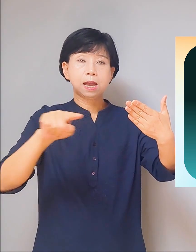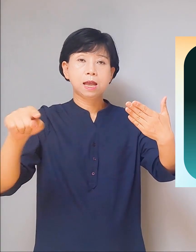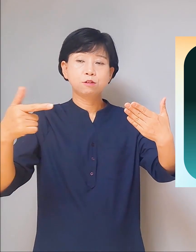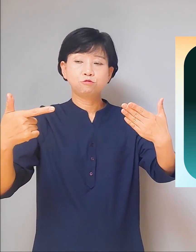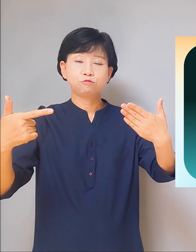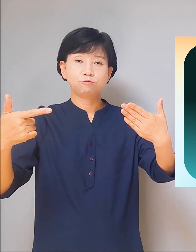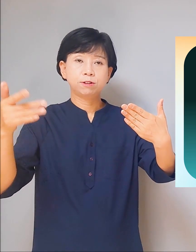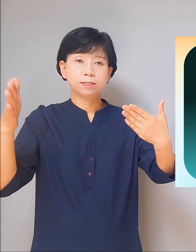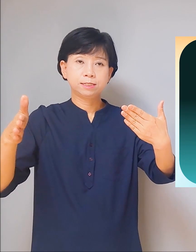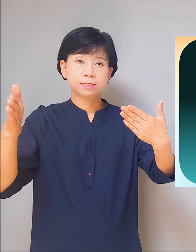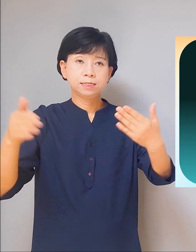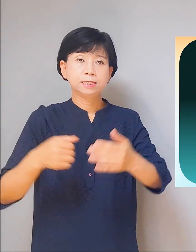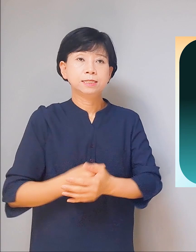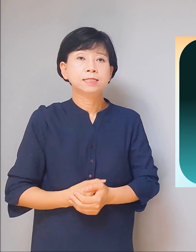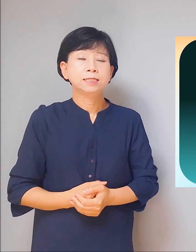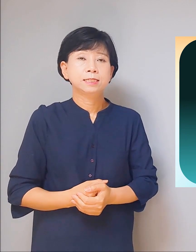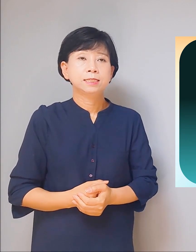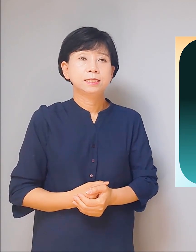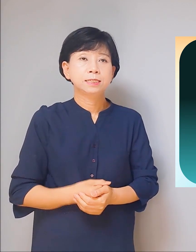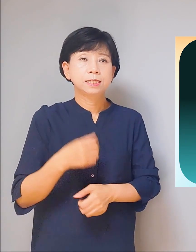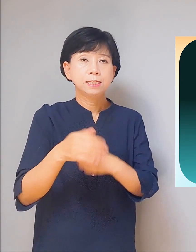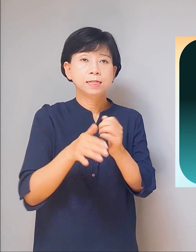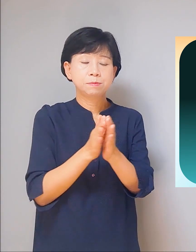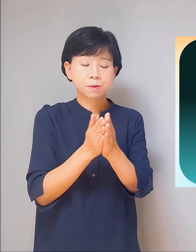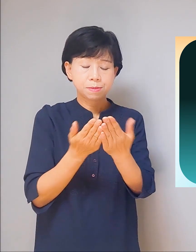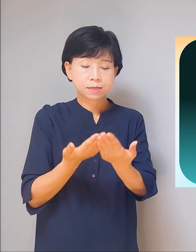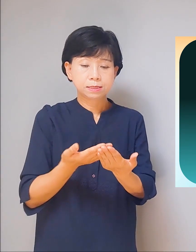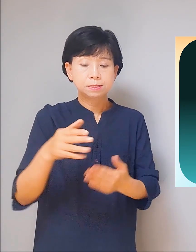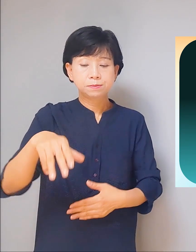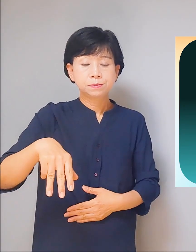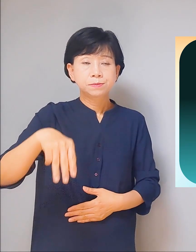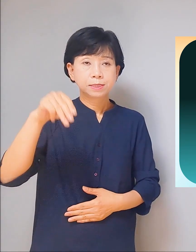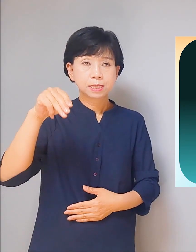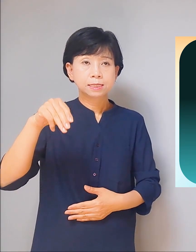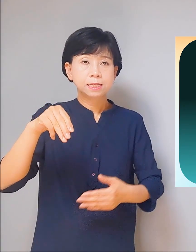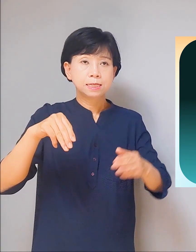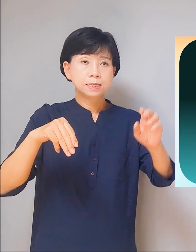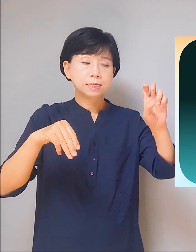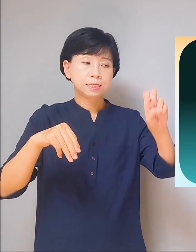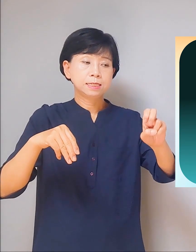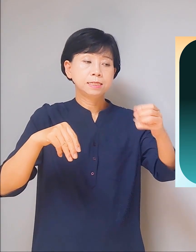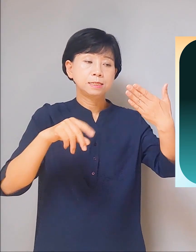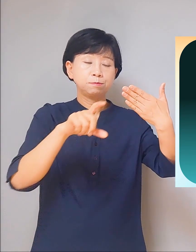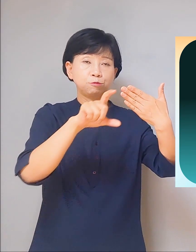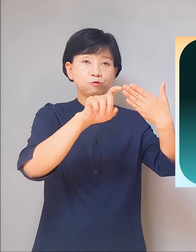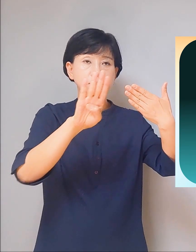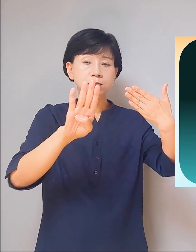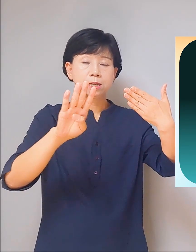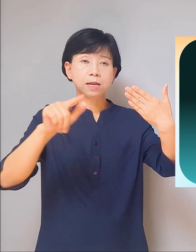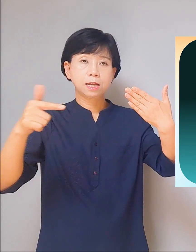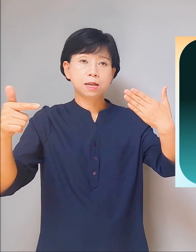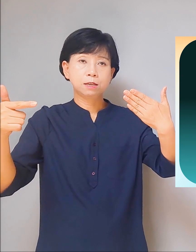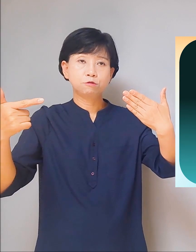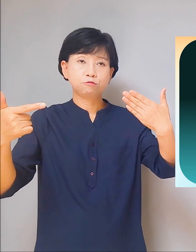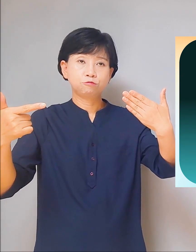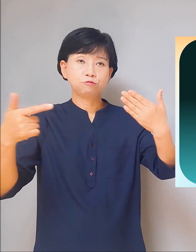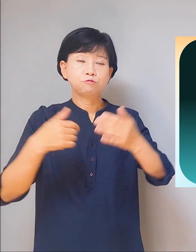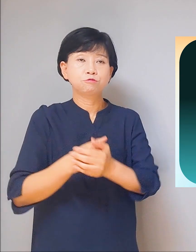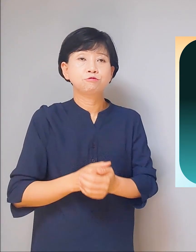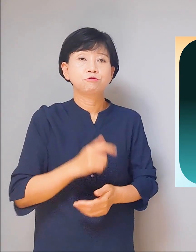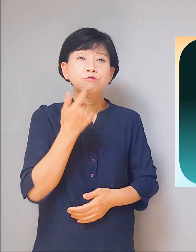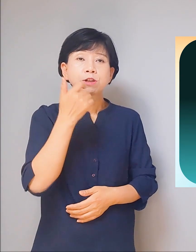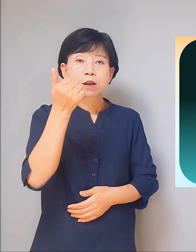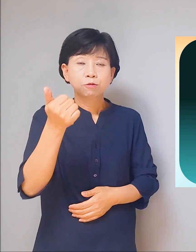말씀입니다. 은혜 받으실 하나님의 말씀 창세기 29장 4절에서 6절 같이 한번 읽어보겠습니다.